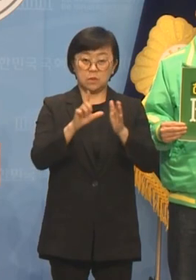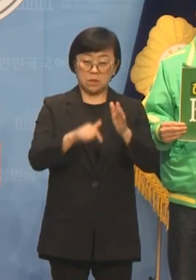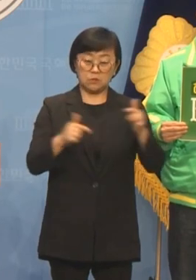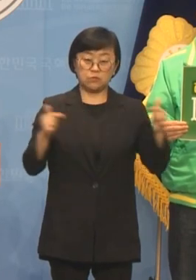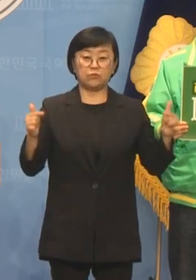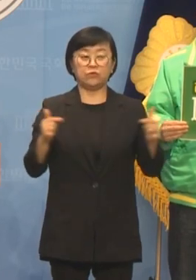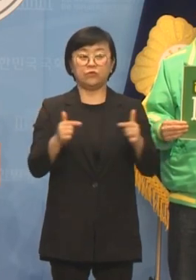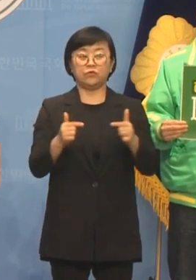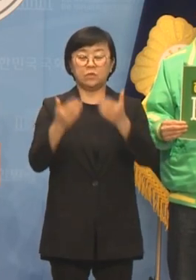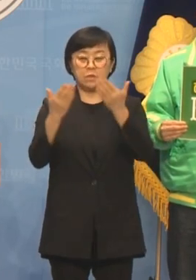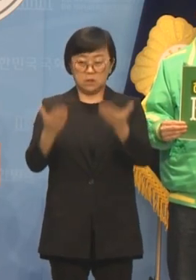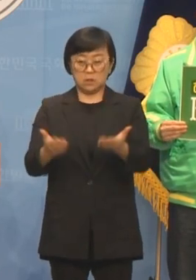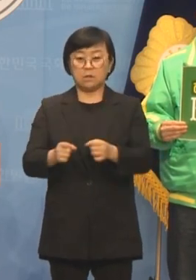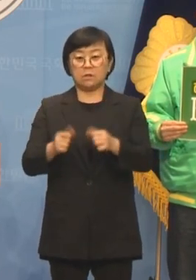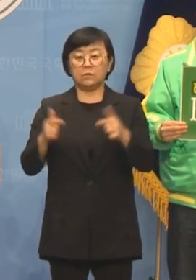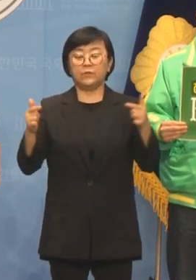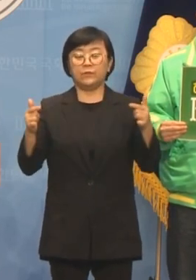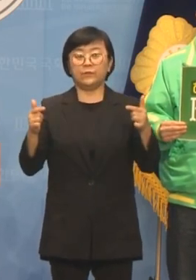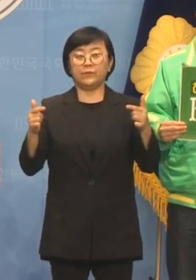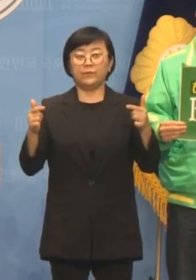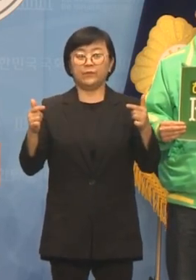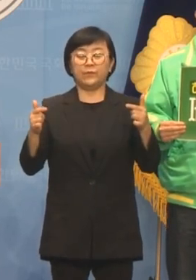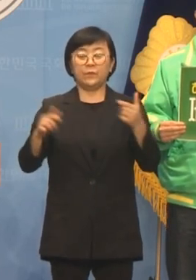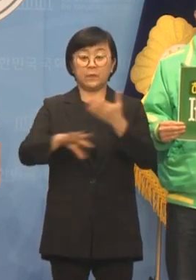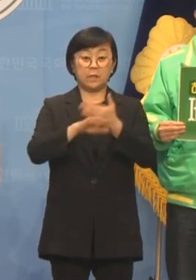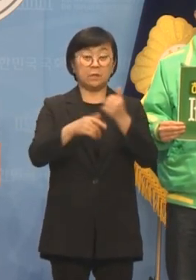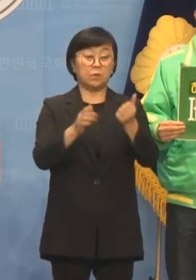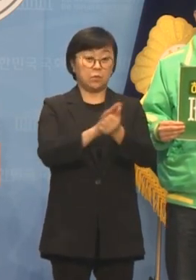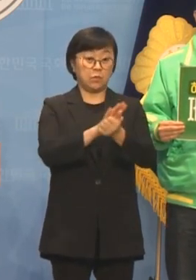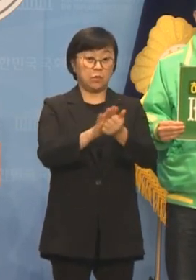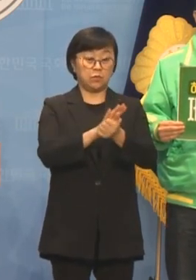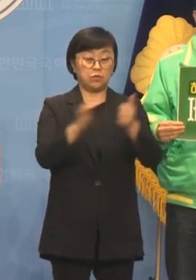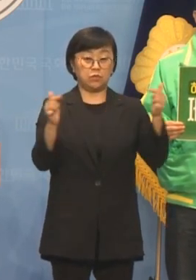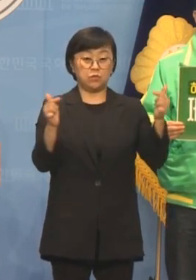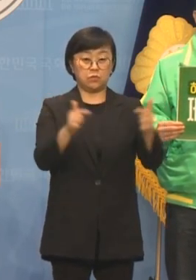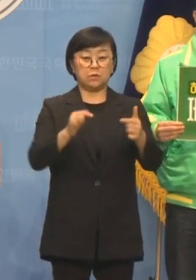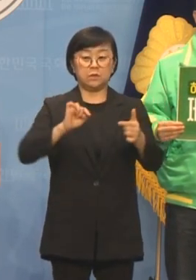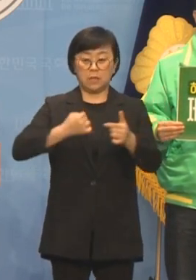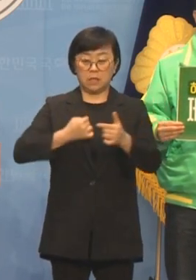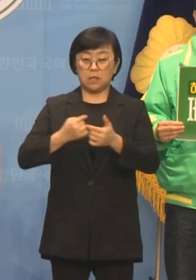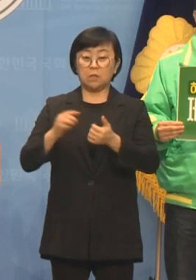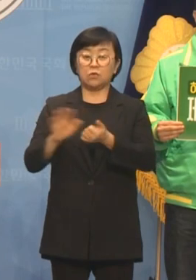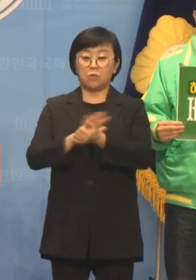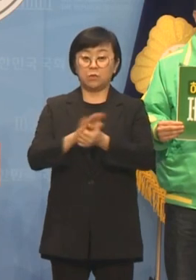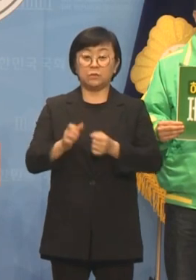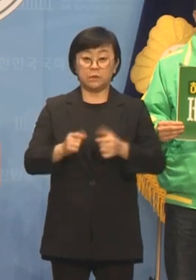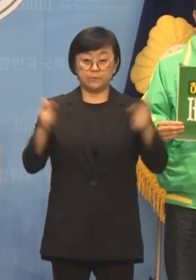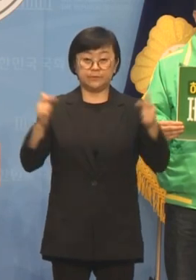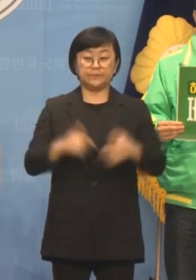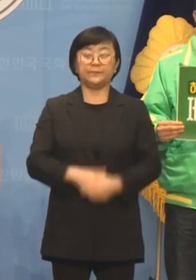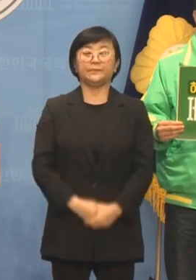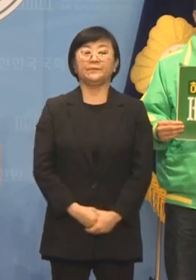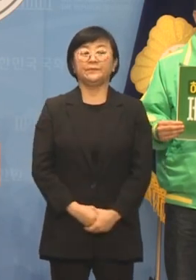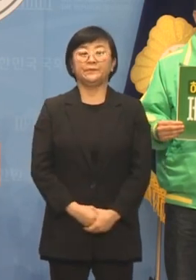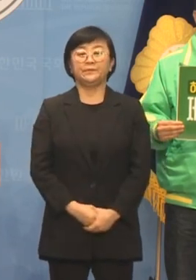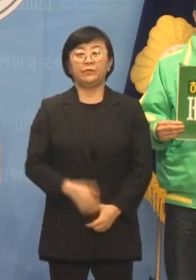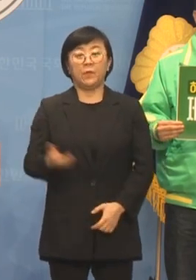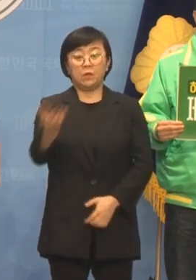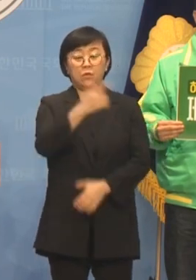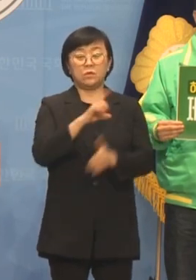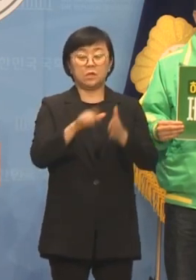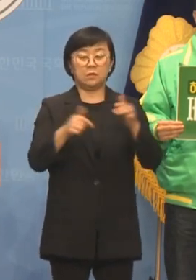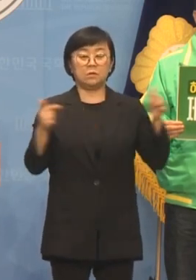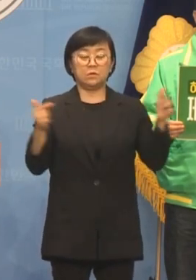줄이고 휴직 시간은 늘리고 타인의 돌봄 시간은 줄이고 자기 돌봄 시간은 늘리겠습니다 이동 시간은